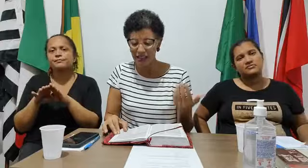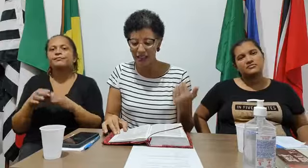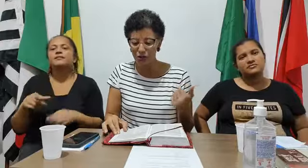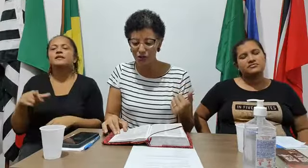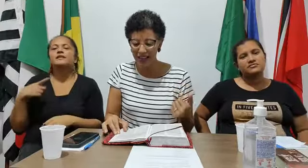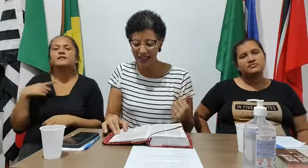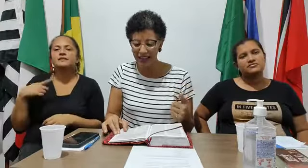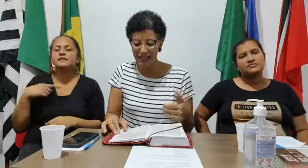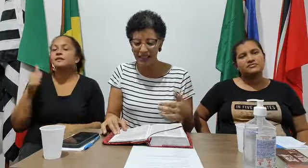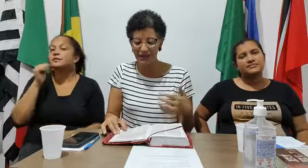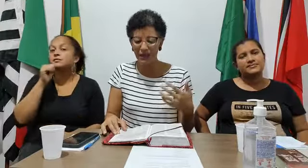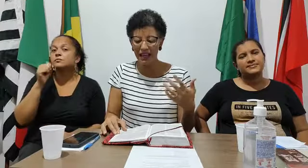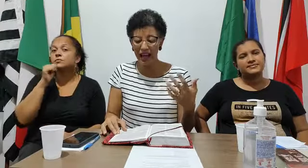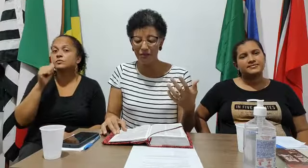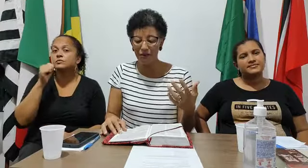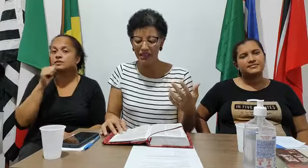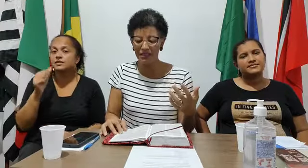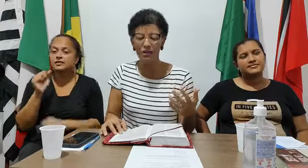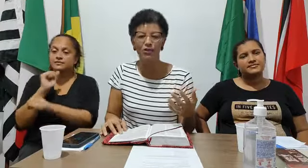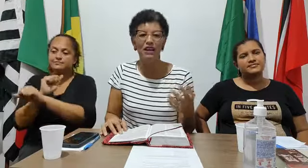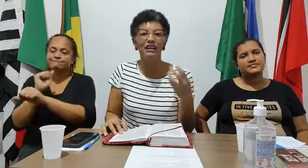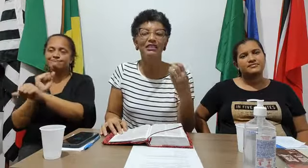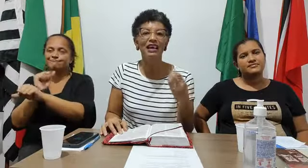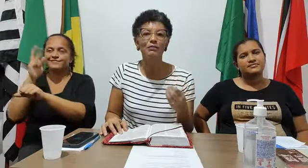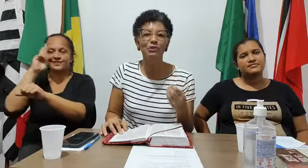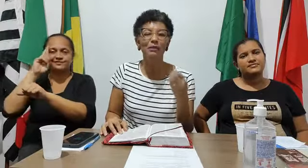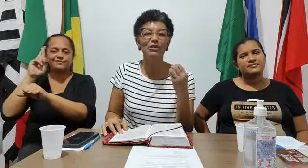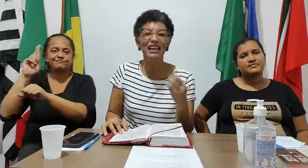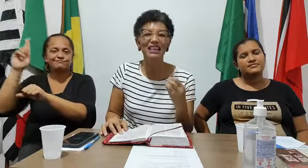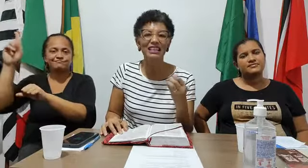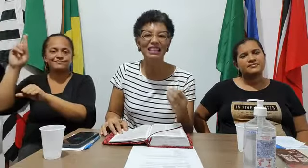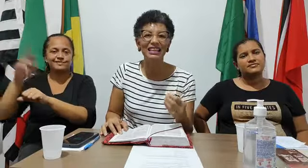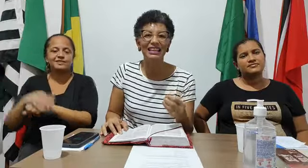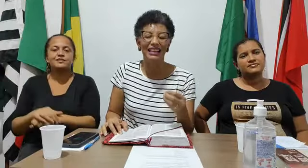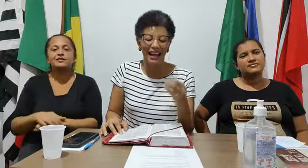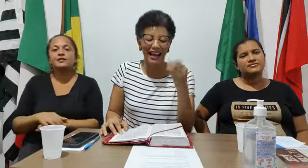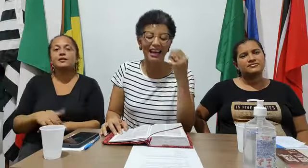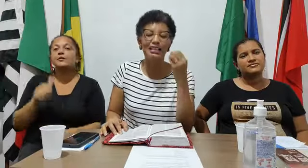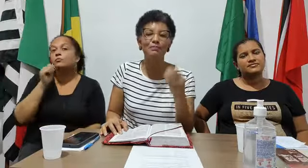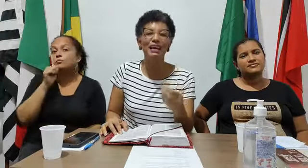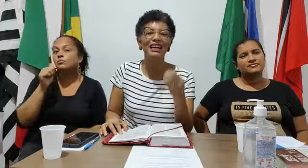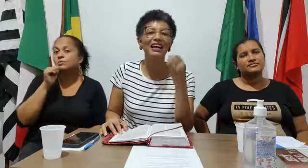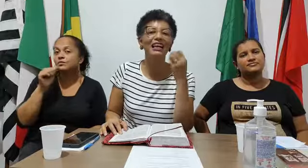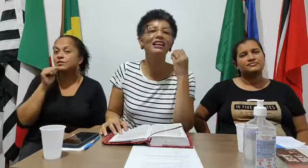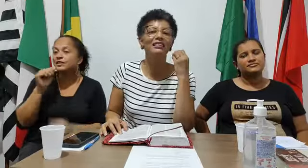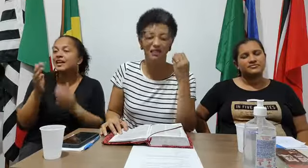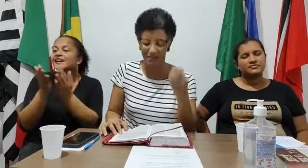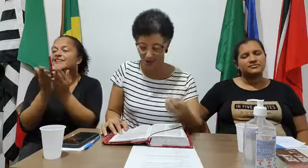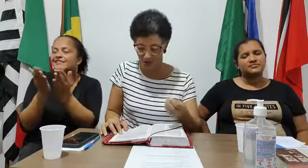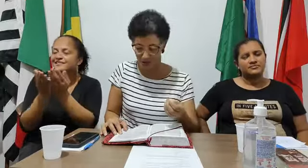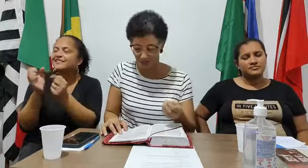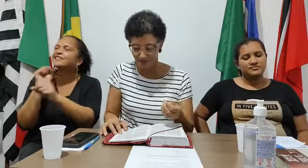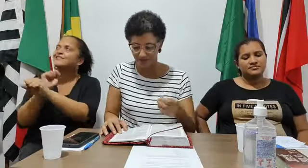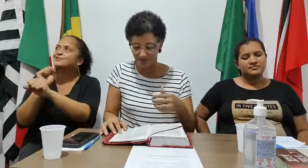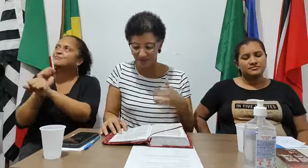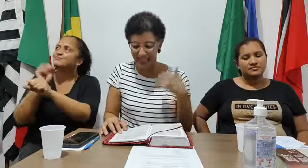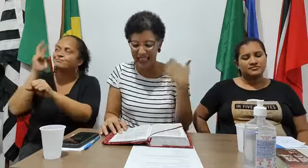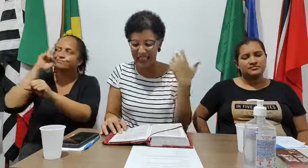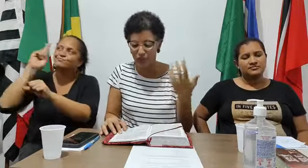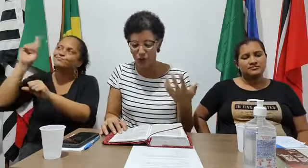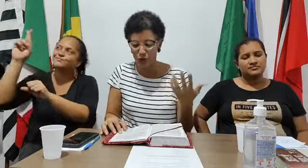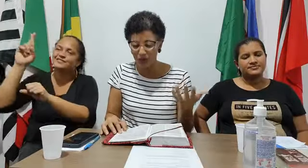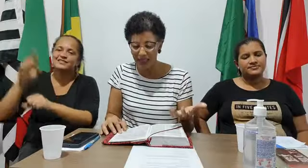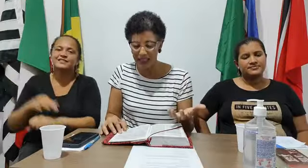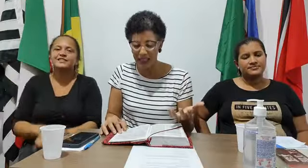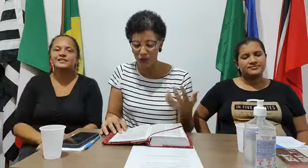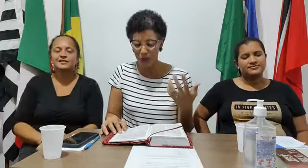outrora as santas mulheres que esperavam em Deus. Temos a mulher cristã, ela espera em Deus.